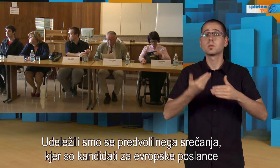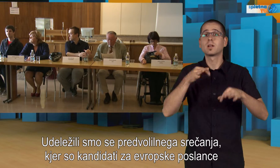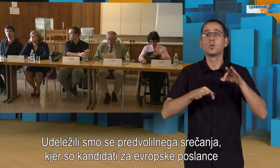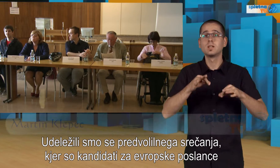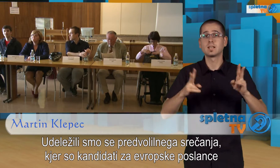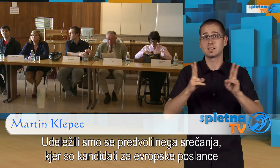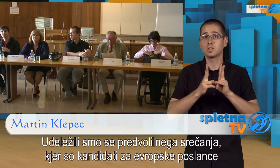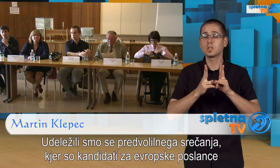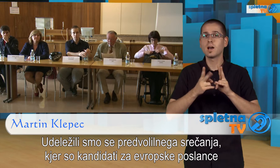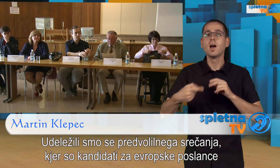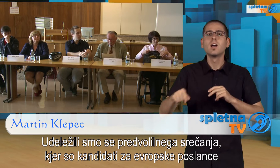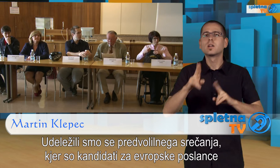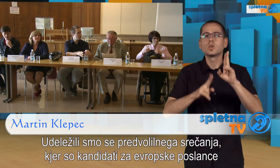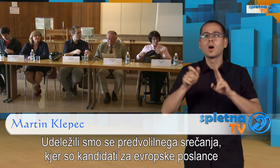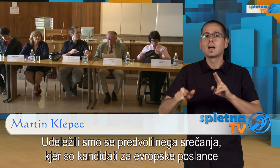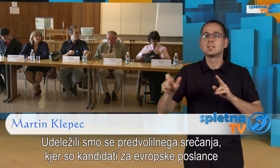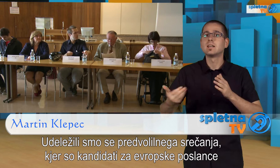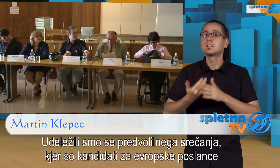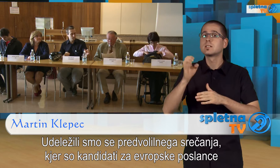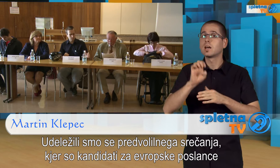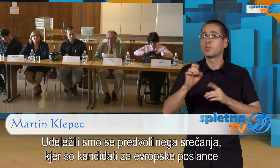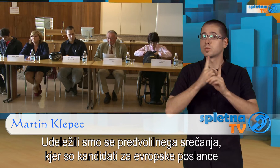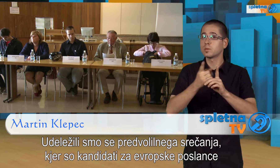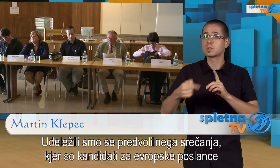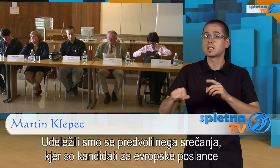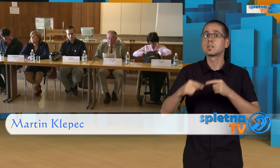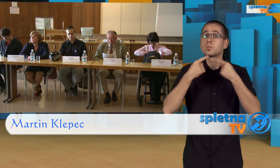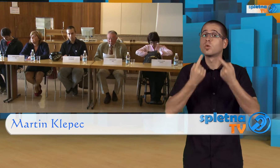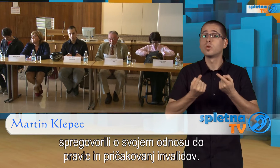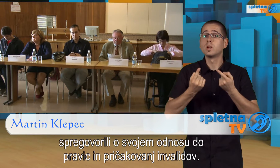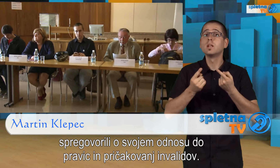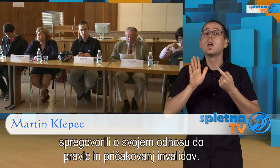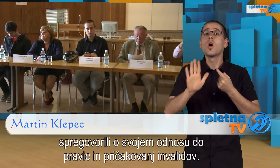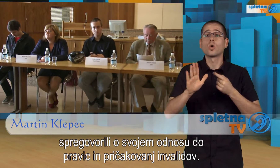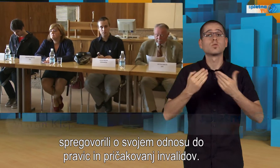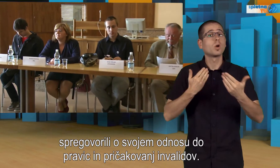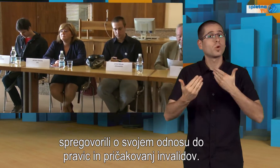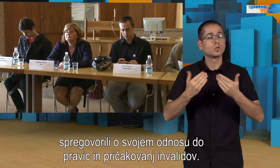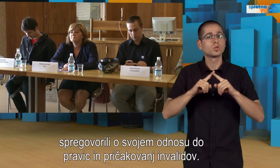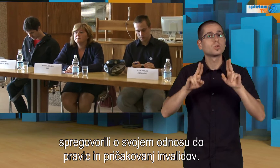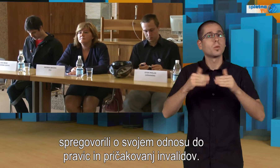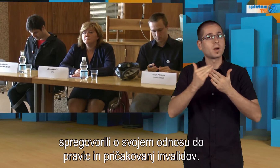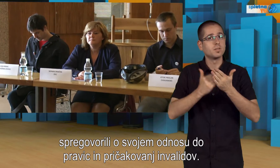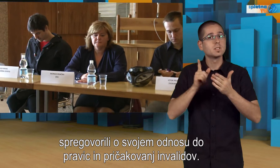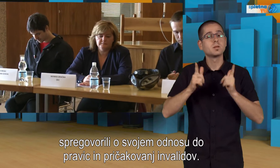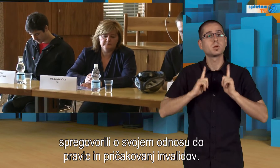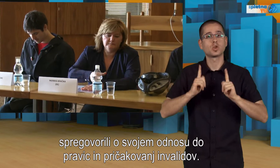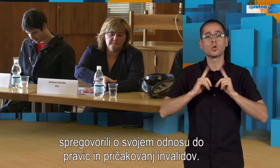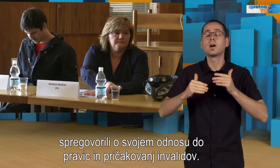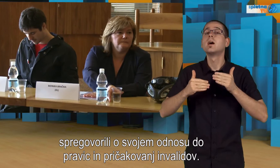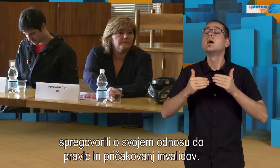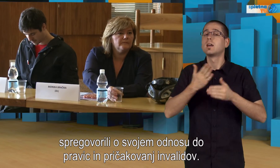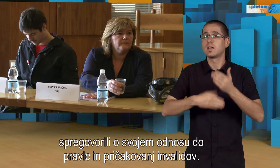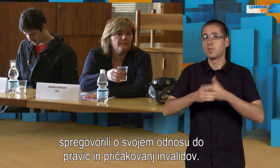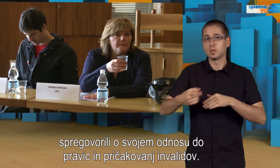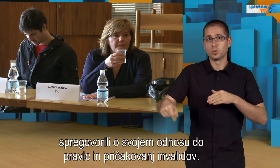Udeležili smo se predvolilnega srečanja, na katerem so kandidati za evropske poslance spregovorili o svojem odnosu do pravic in